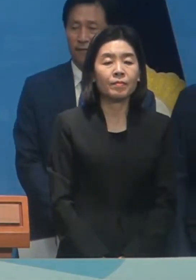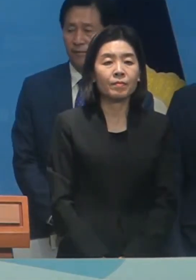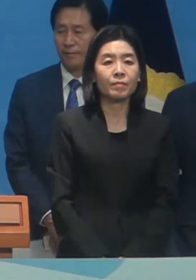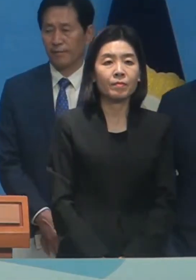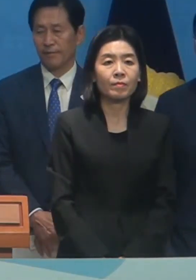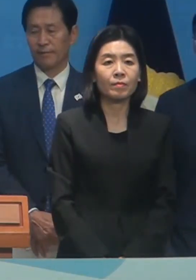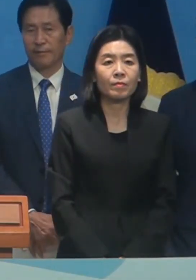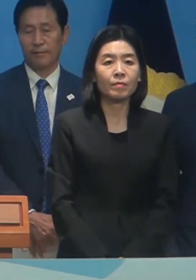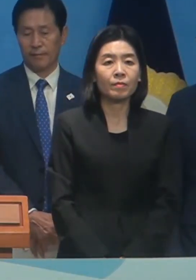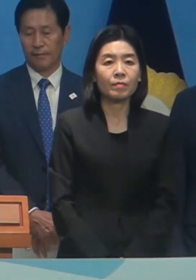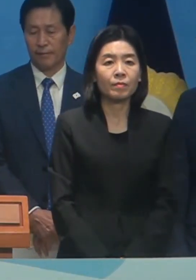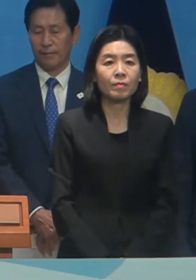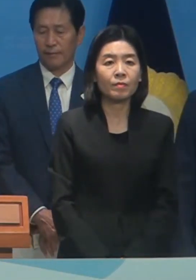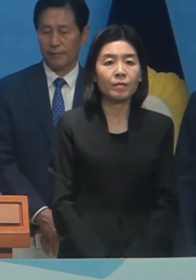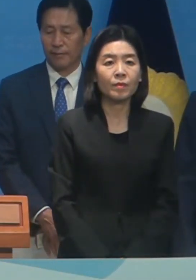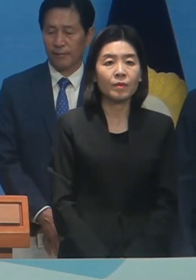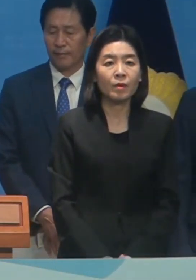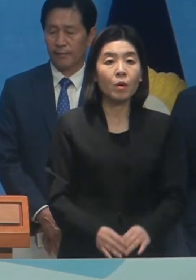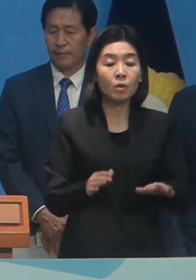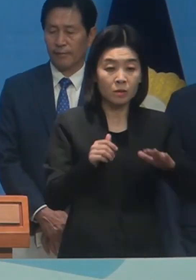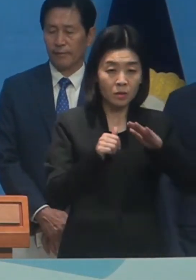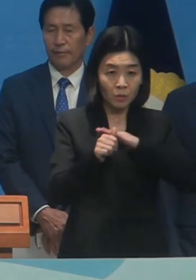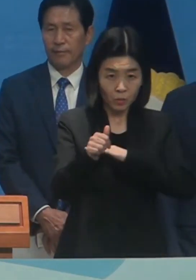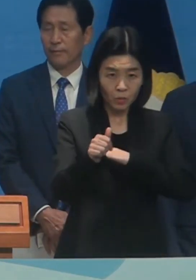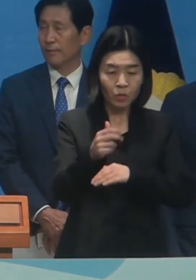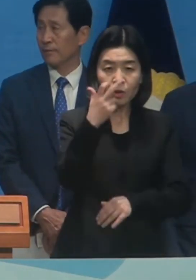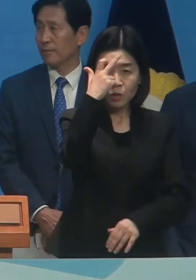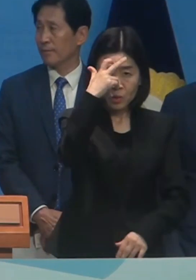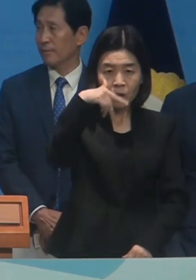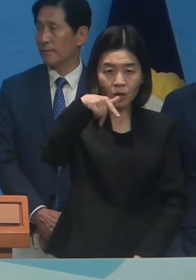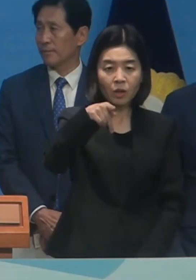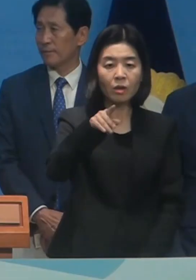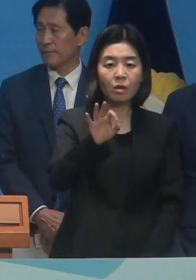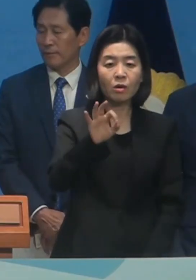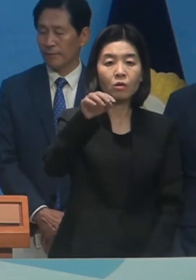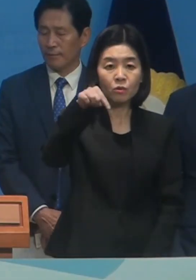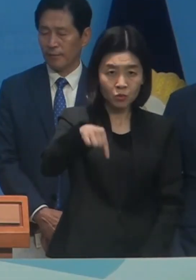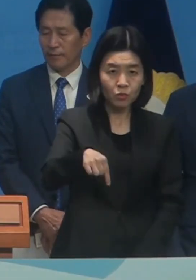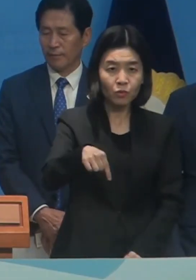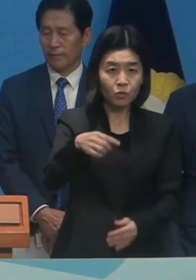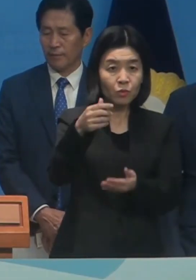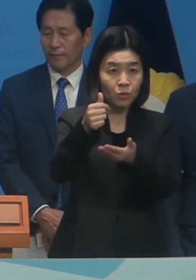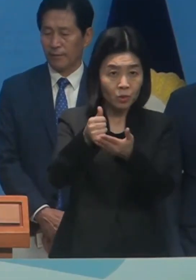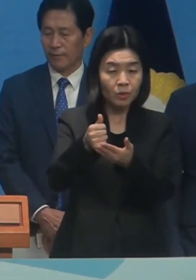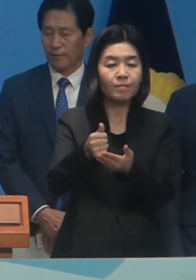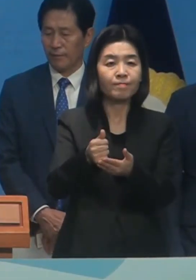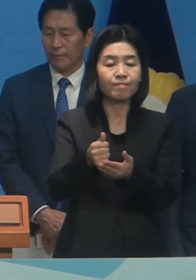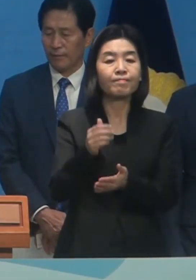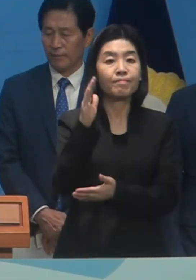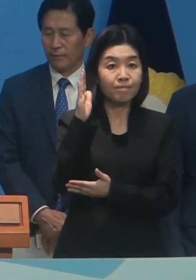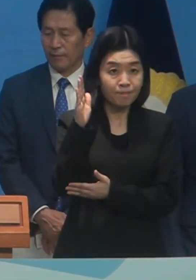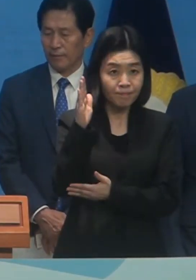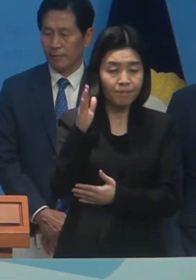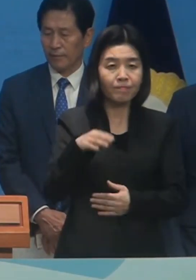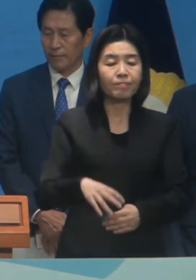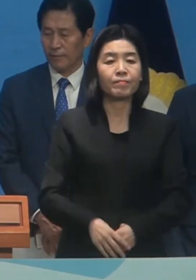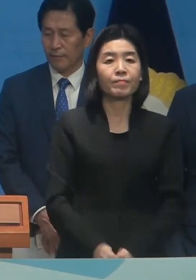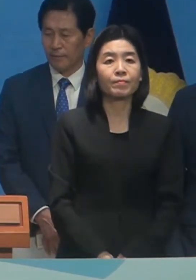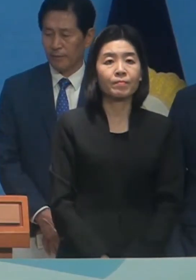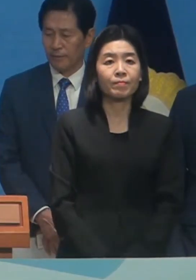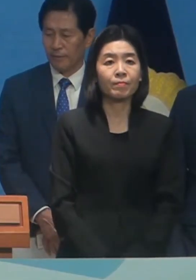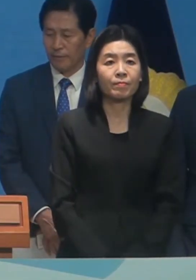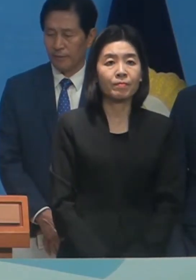예, 그리고 오늘 참석자를 대표해서 최경수 총장님이 짧은 인사 말씀 해주시도록 하겠습니다.